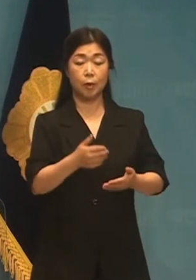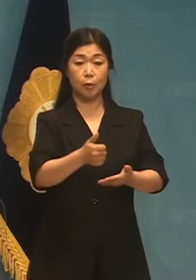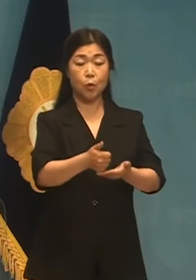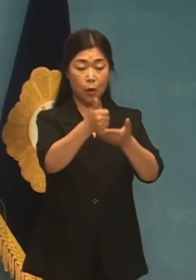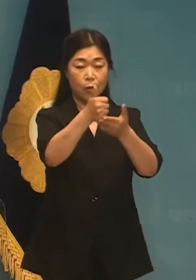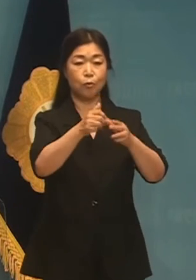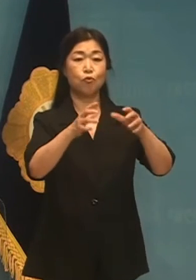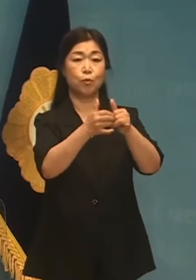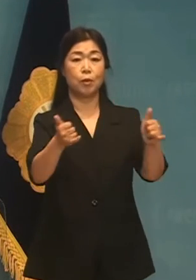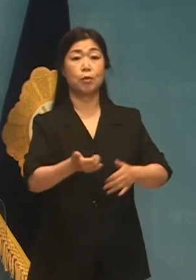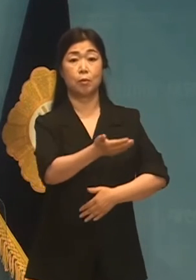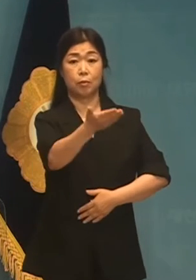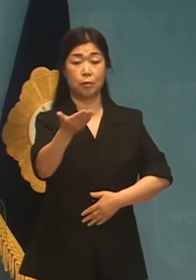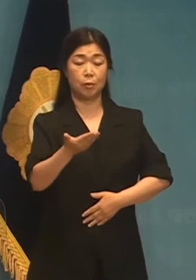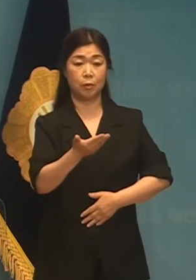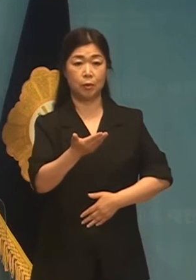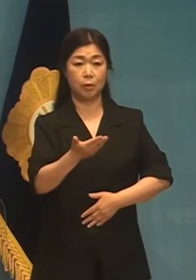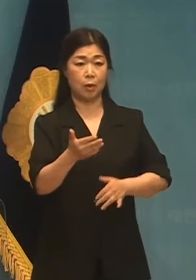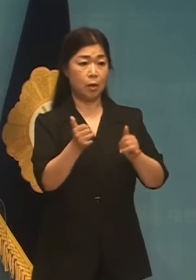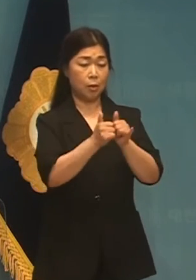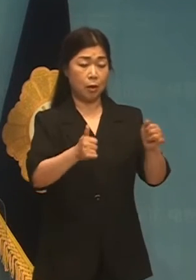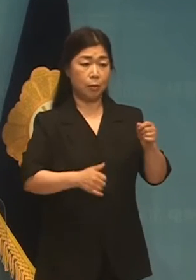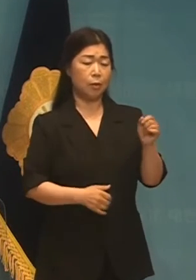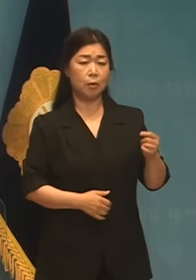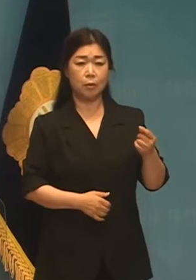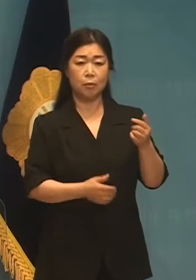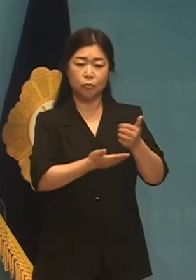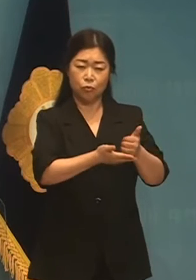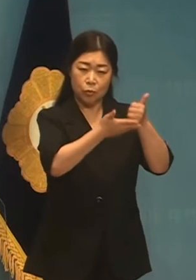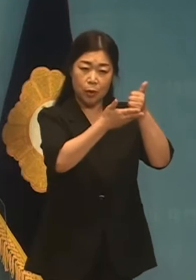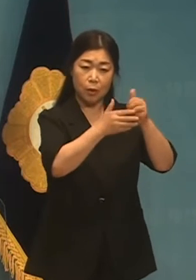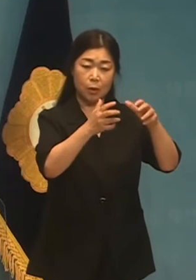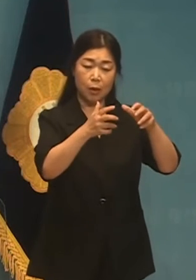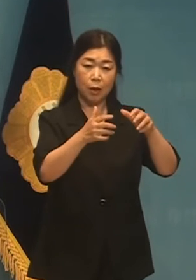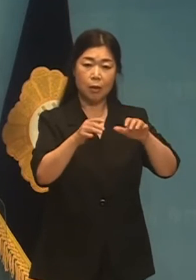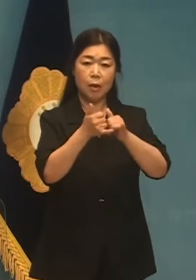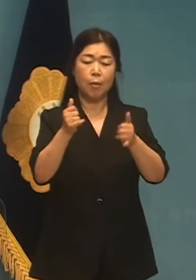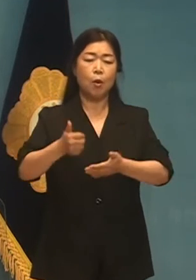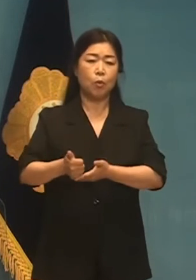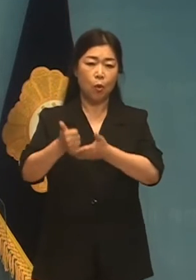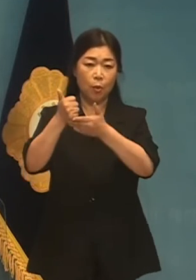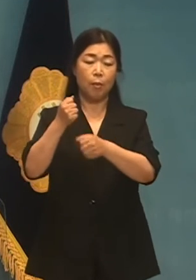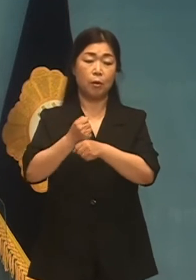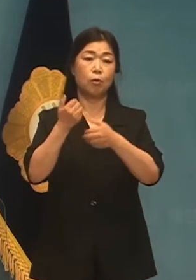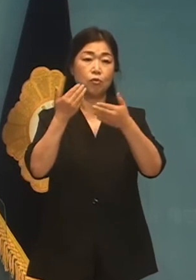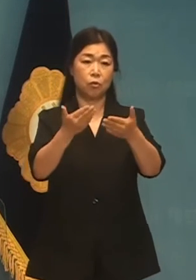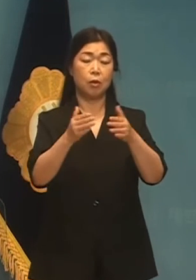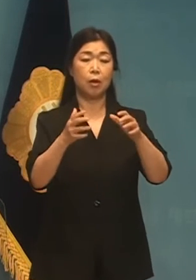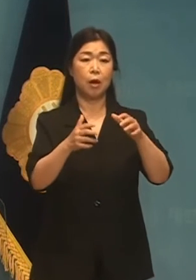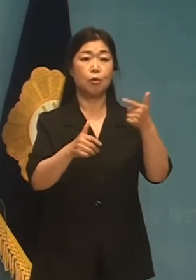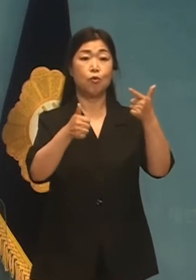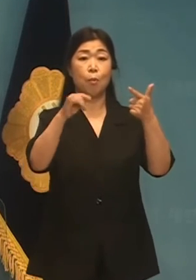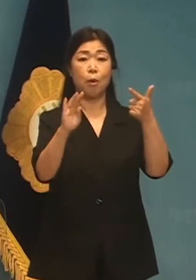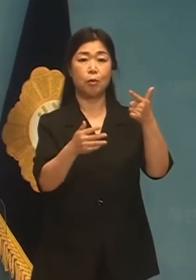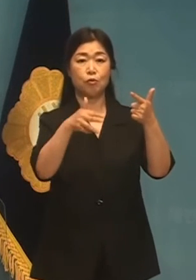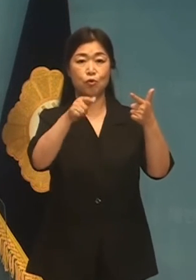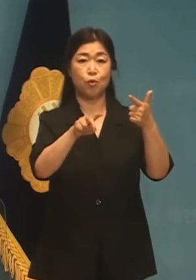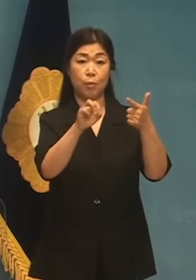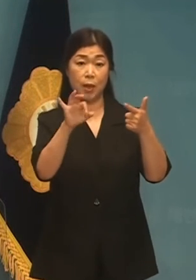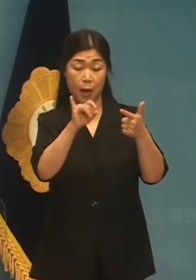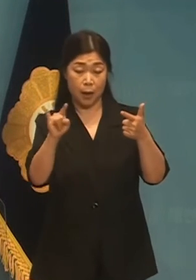존경하는 국민 여러분, 사람이 높은 세상, 사람을 높이는 나라, 기호 6번